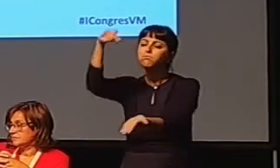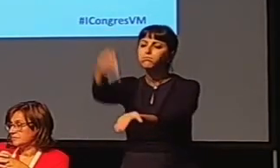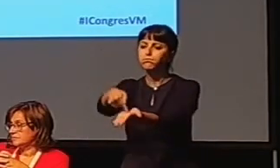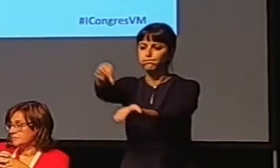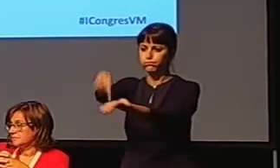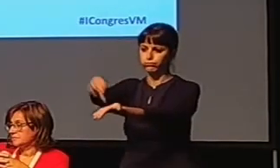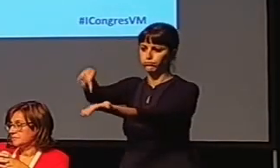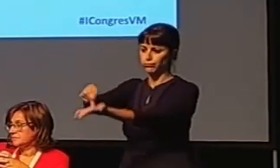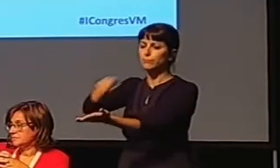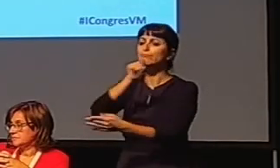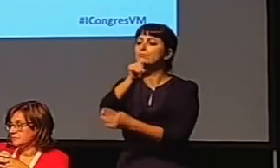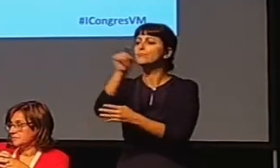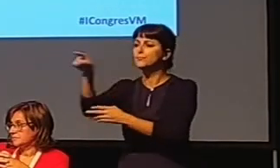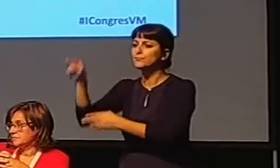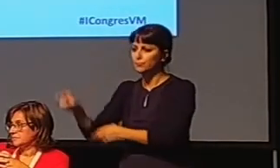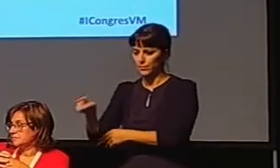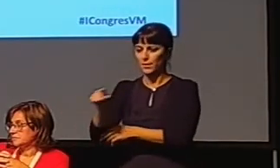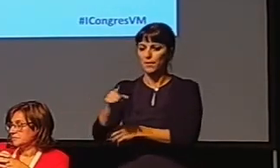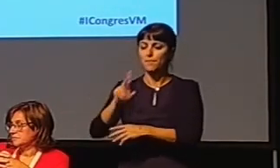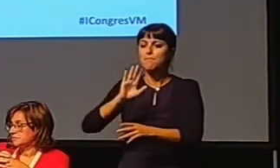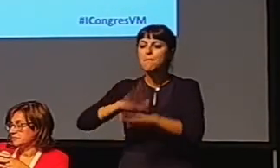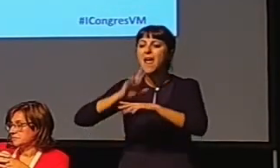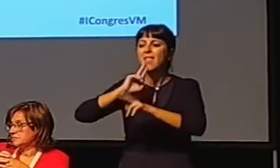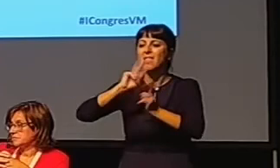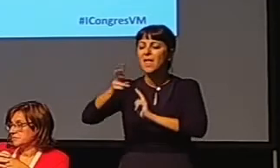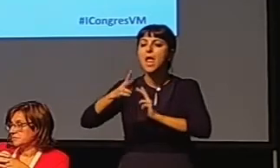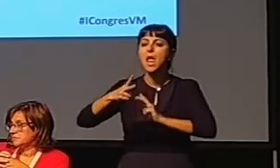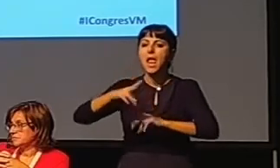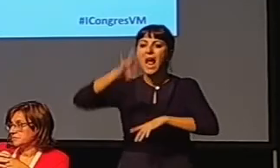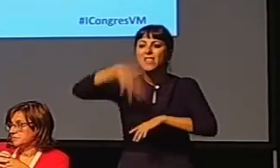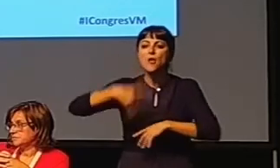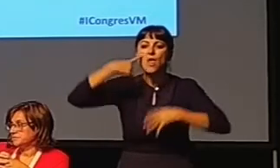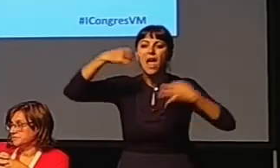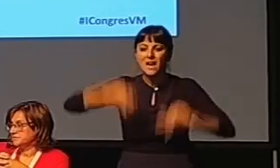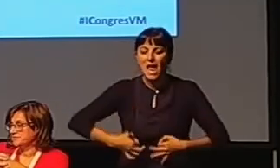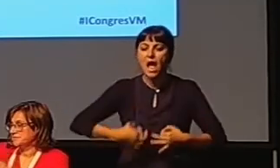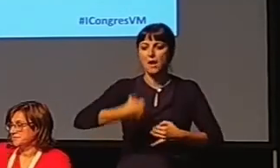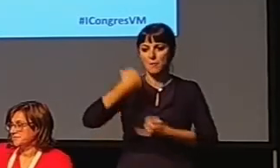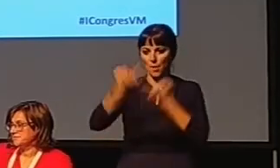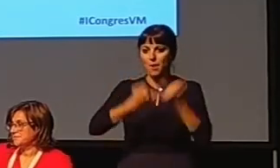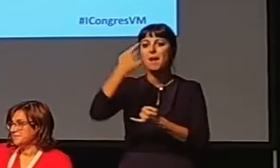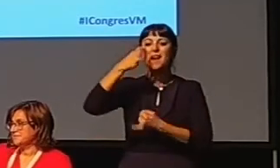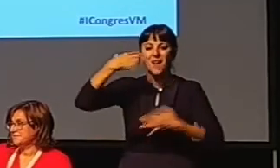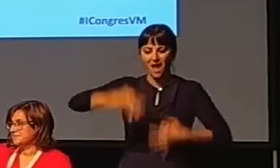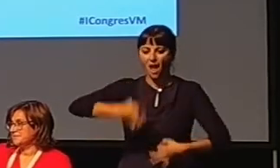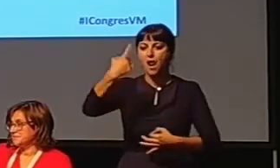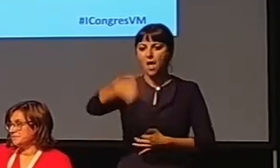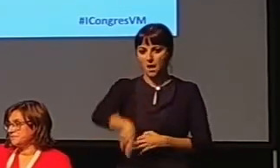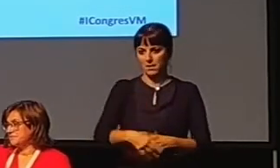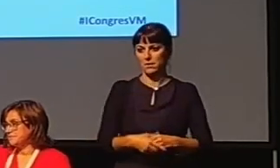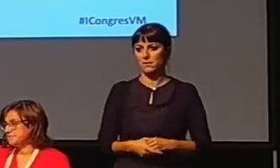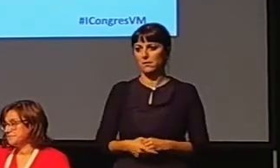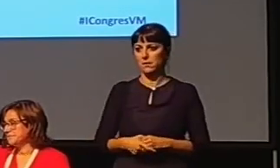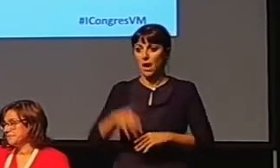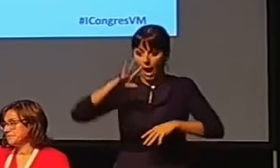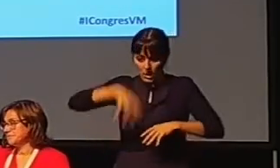algunes de nosaltres, que hi ha problemes reals. Catalunya real! Sí? Doncs pues aquesta és la Catalunya